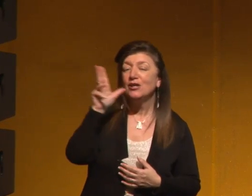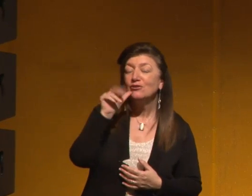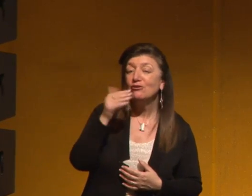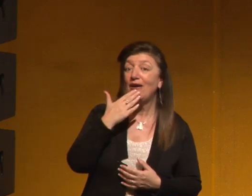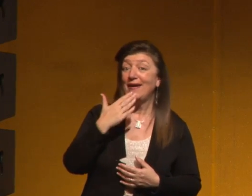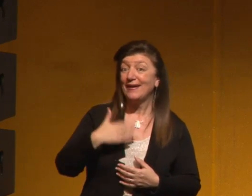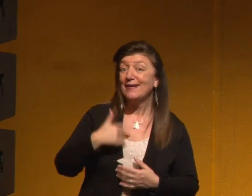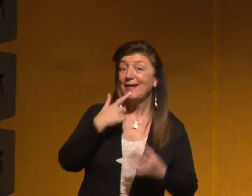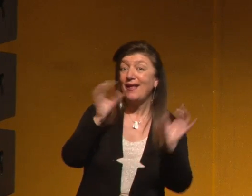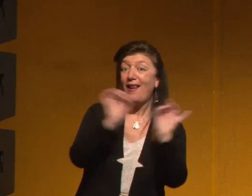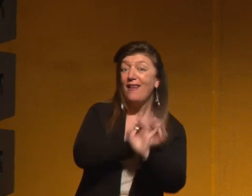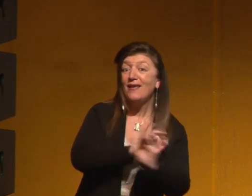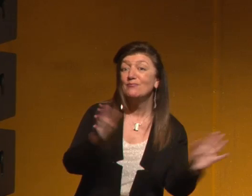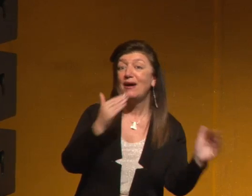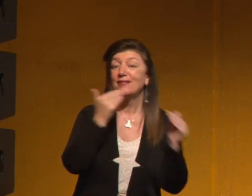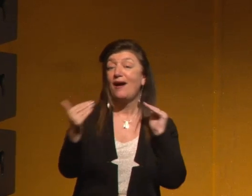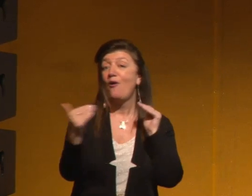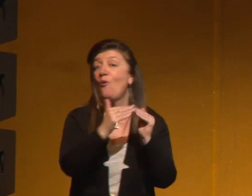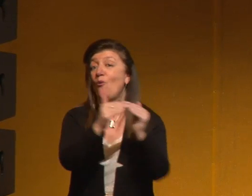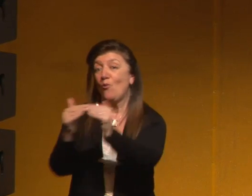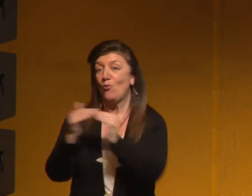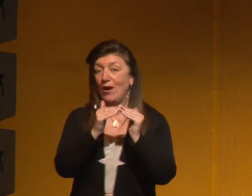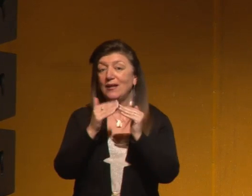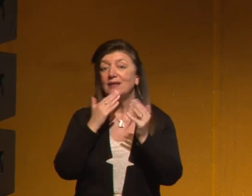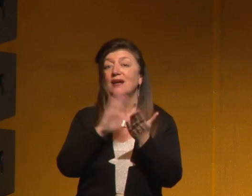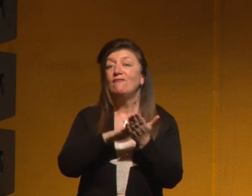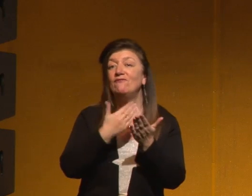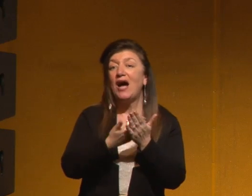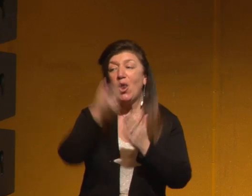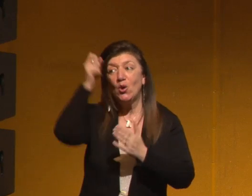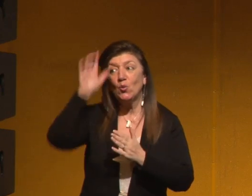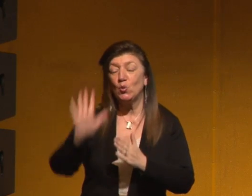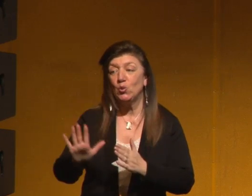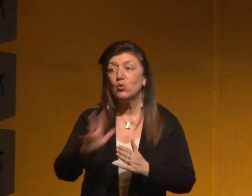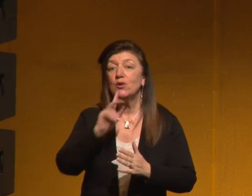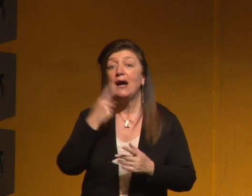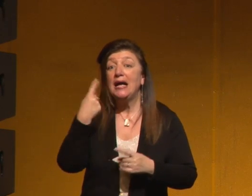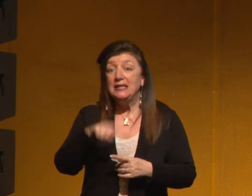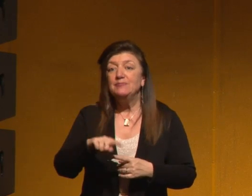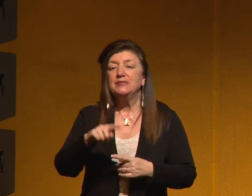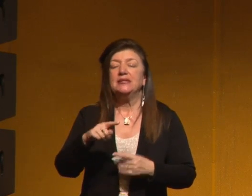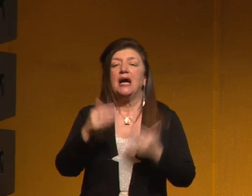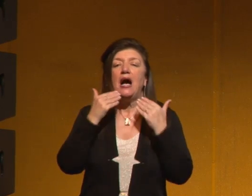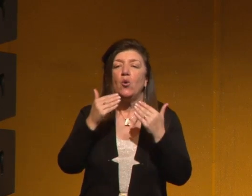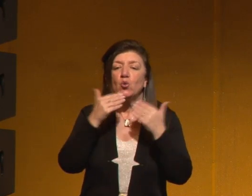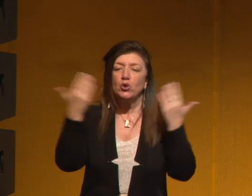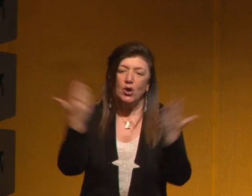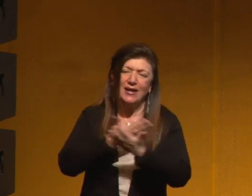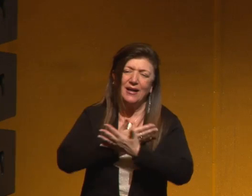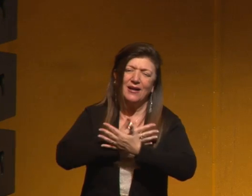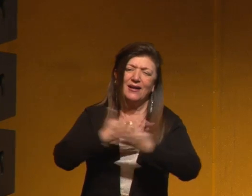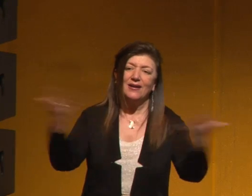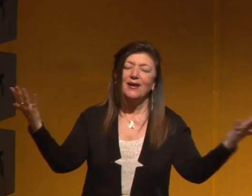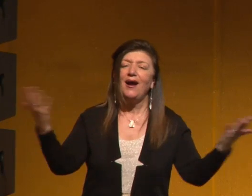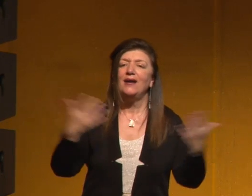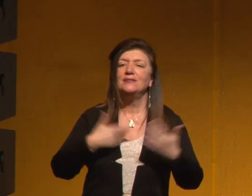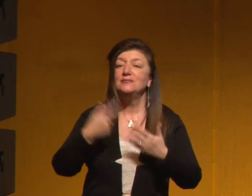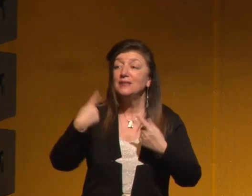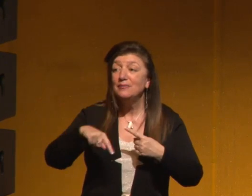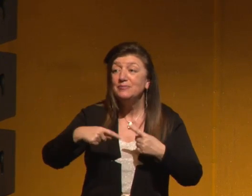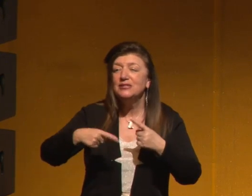nei valori della cultura per questo l'augurio più grande che possiamo fare è che questi giorni di passione per i libri